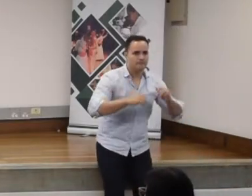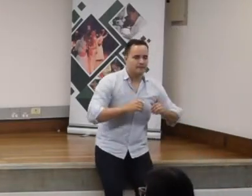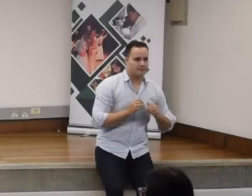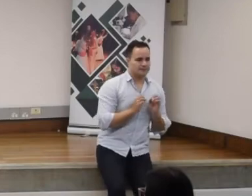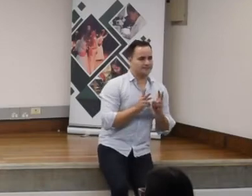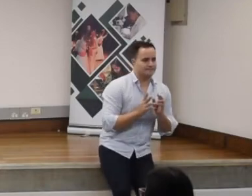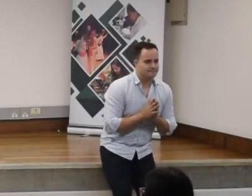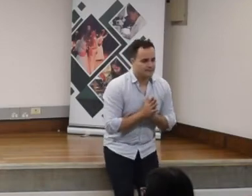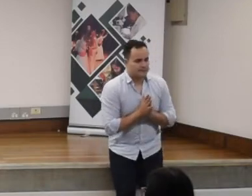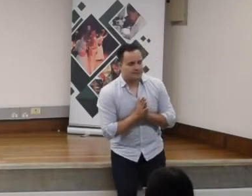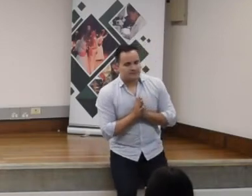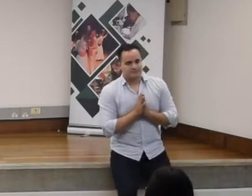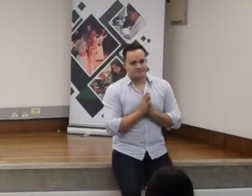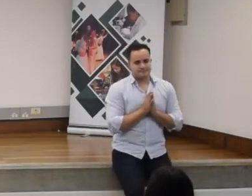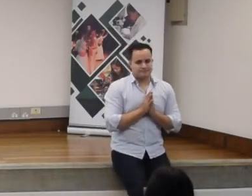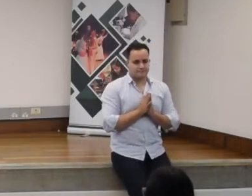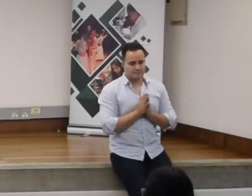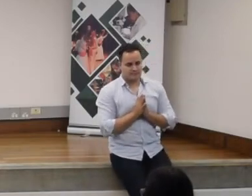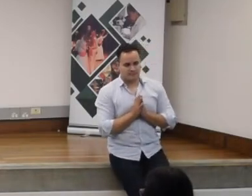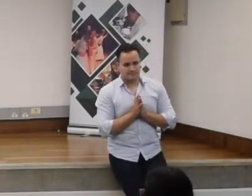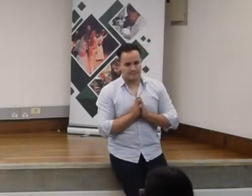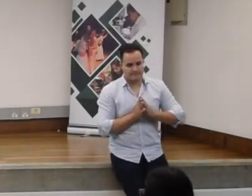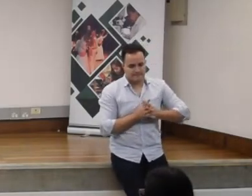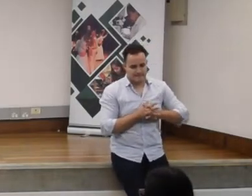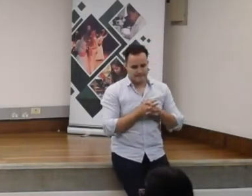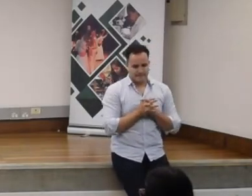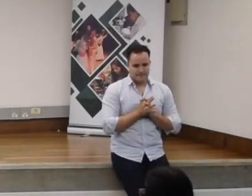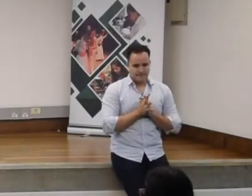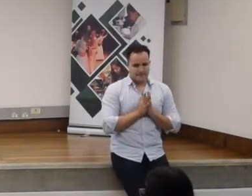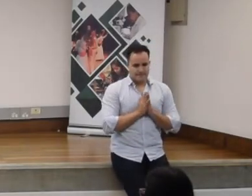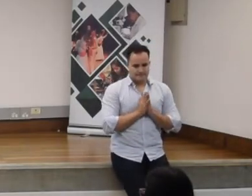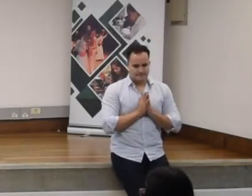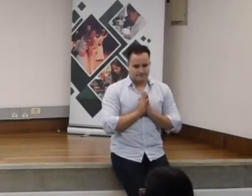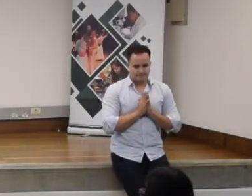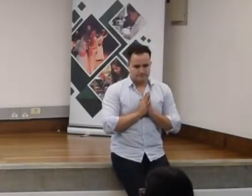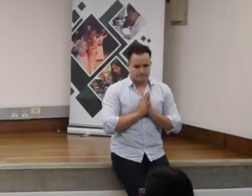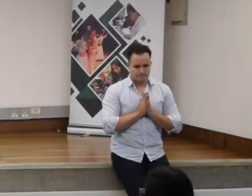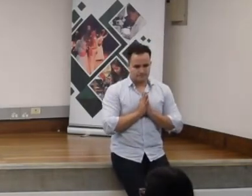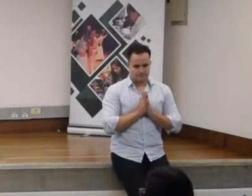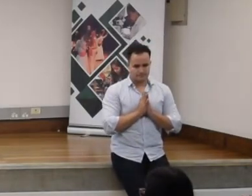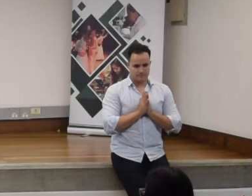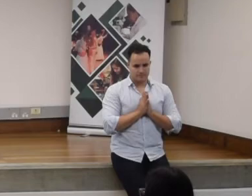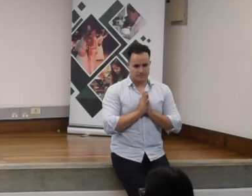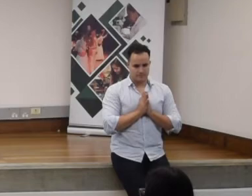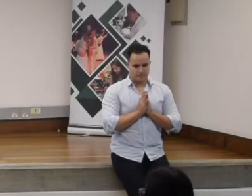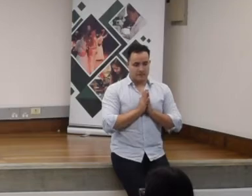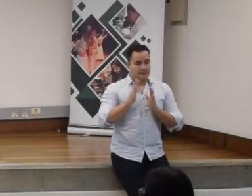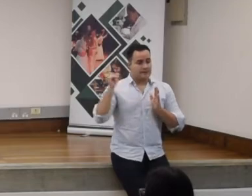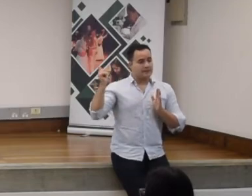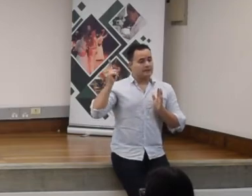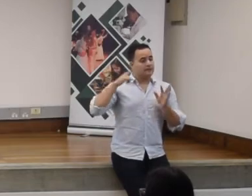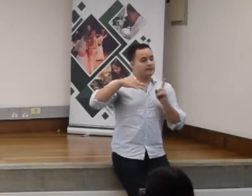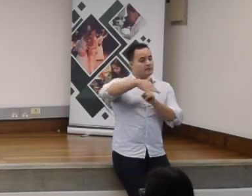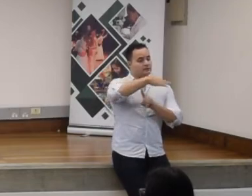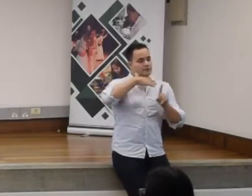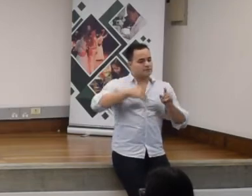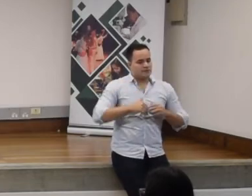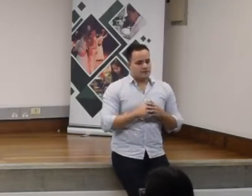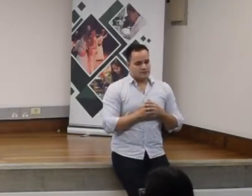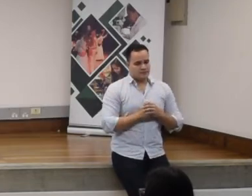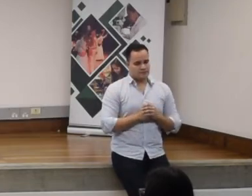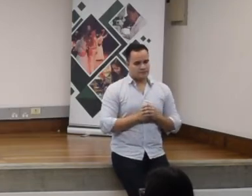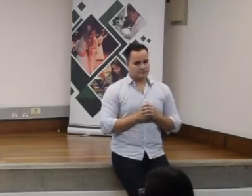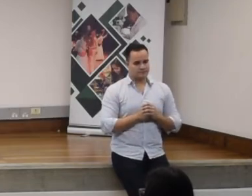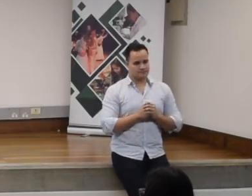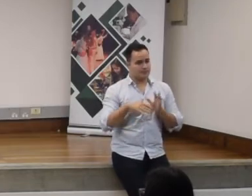calidad, el nivel de subsidios y su distribución